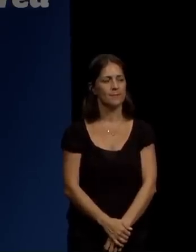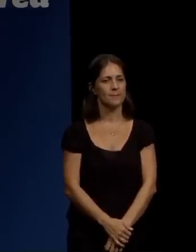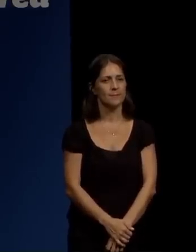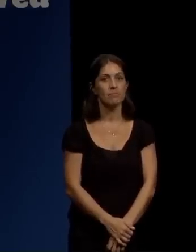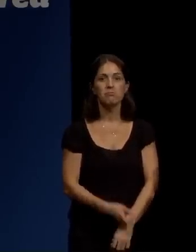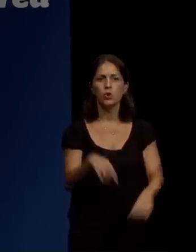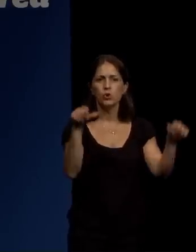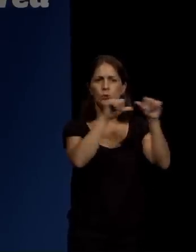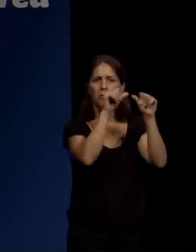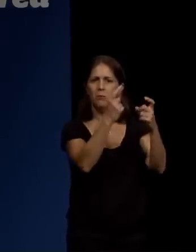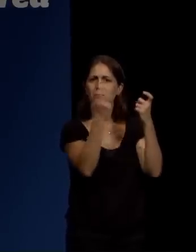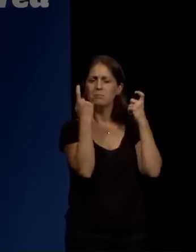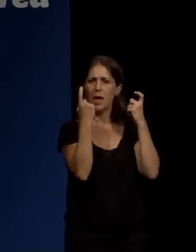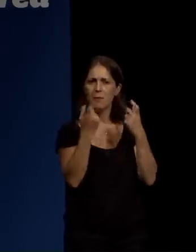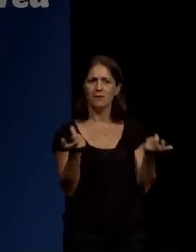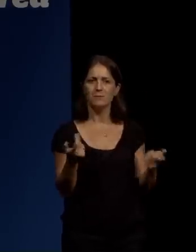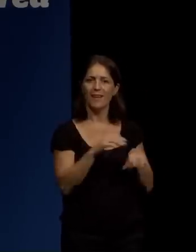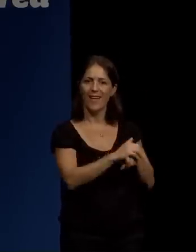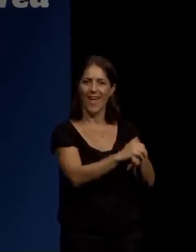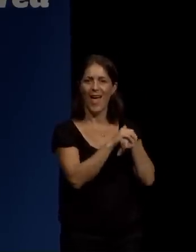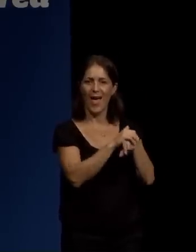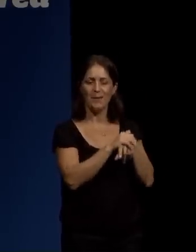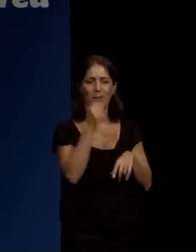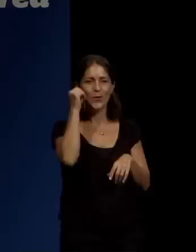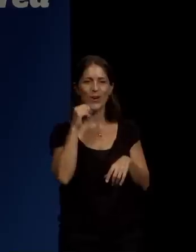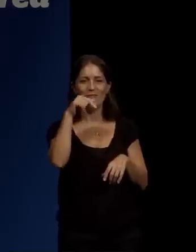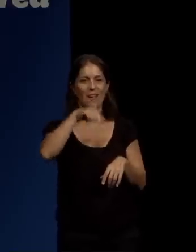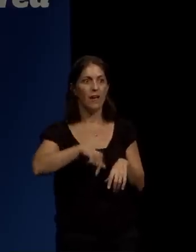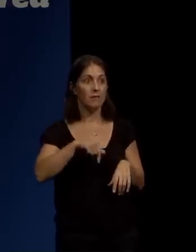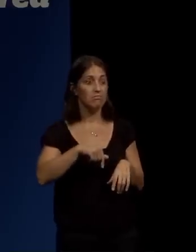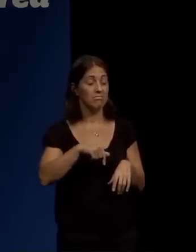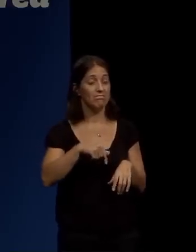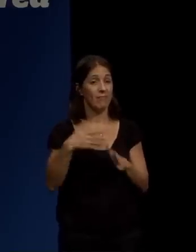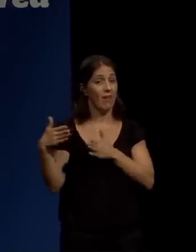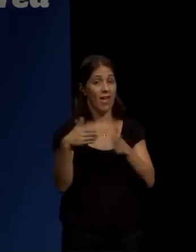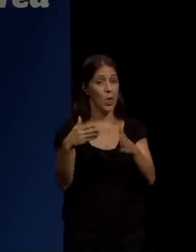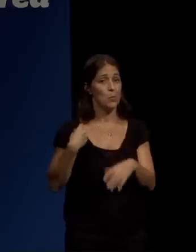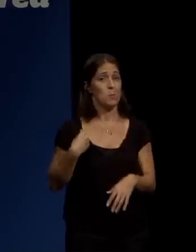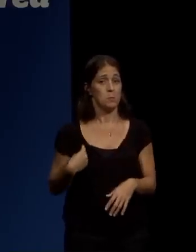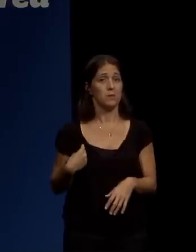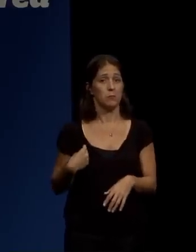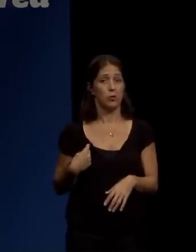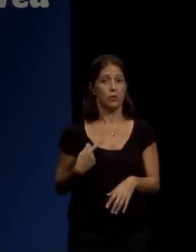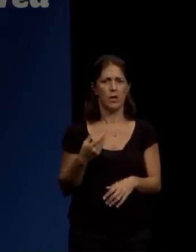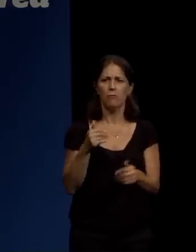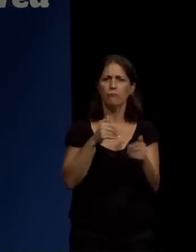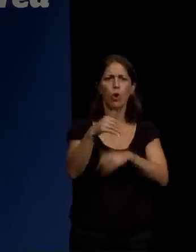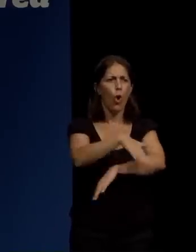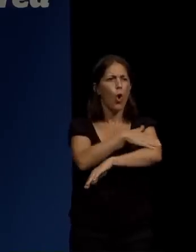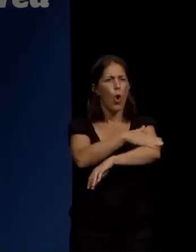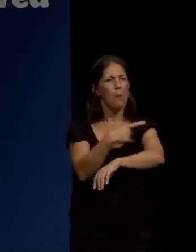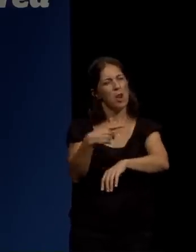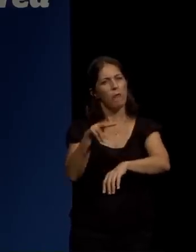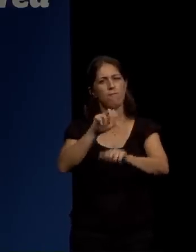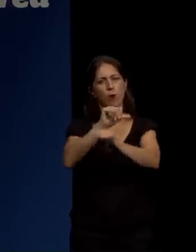Nos deu un exemplo, compañeiro Jorge, amigo Jorge, de que este era o camiño, de que era posible gobernar de outra maneira, de que